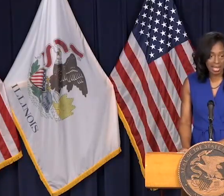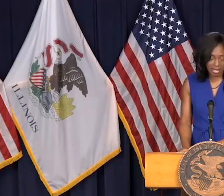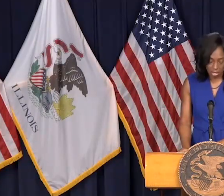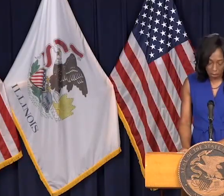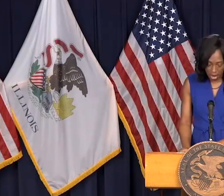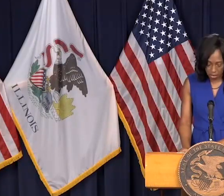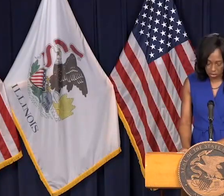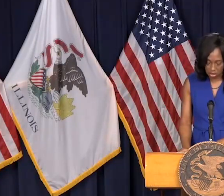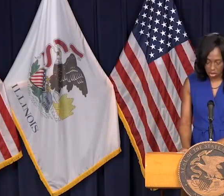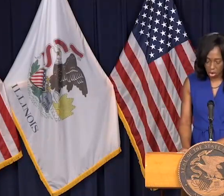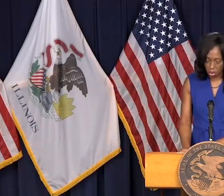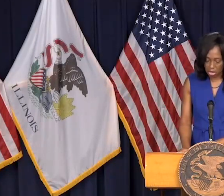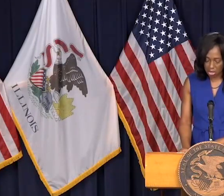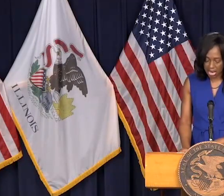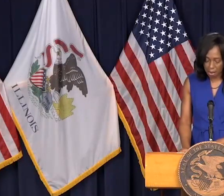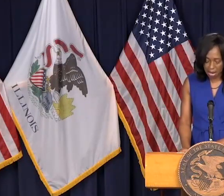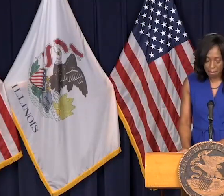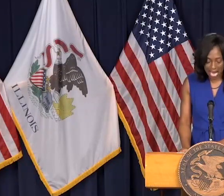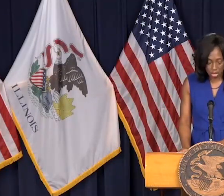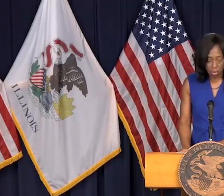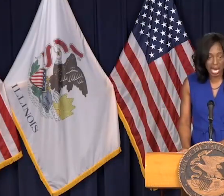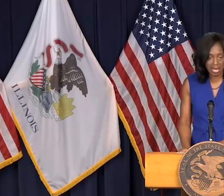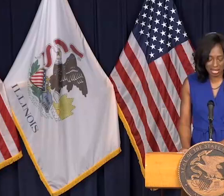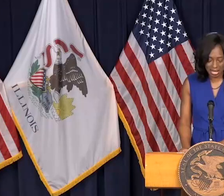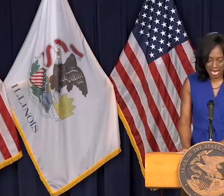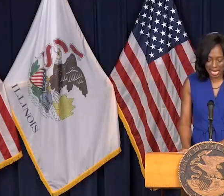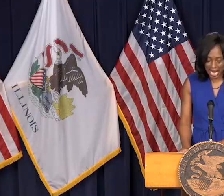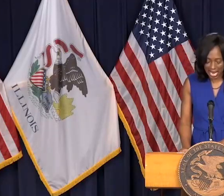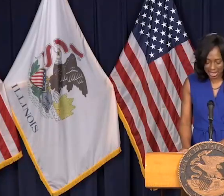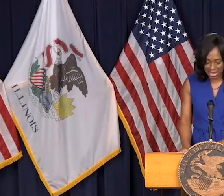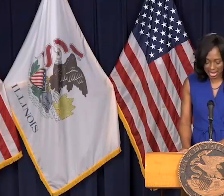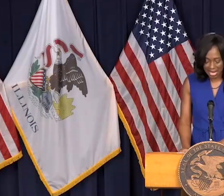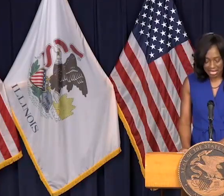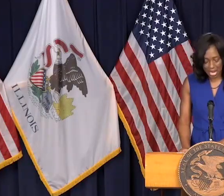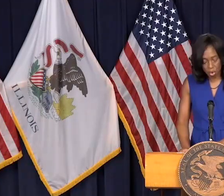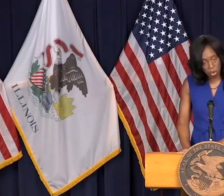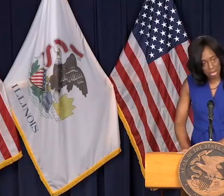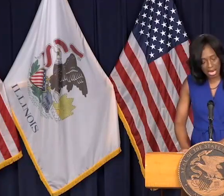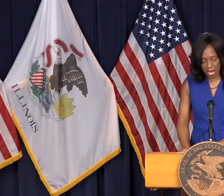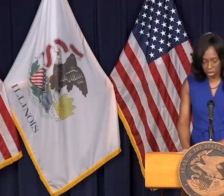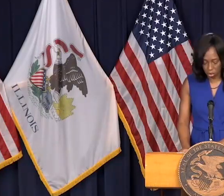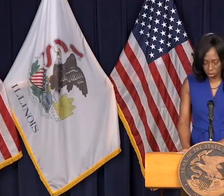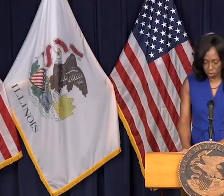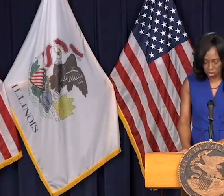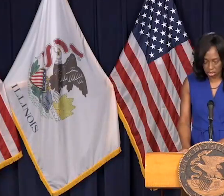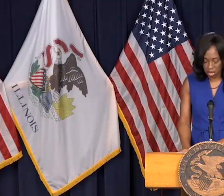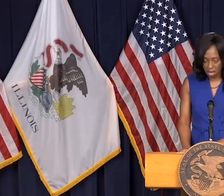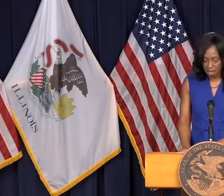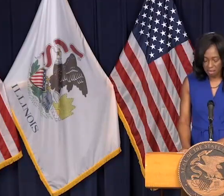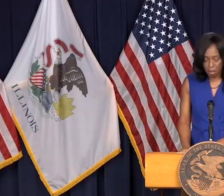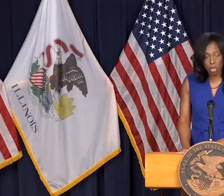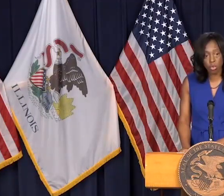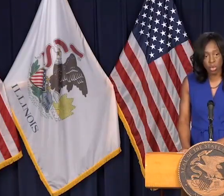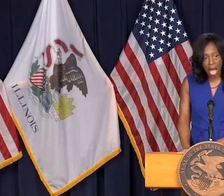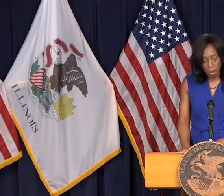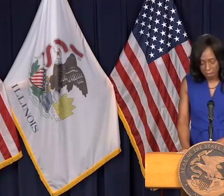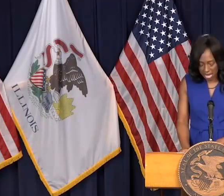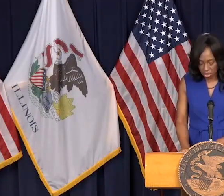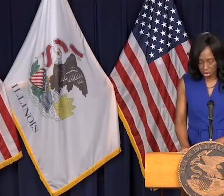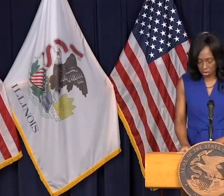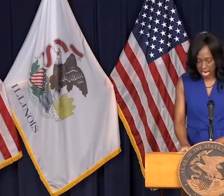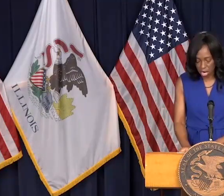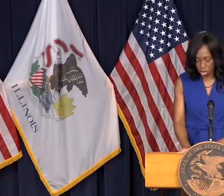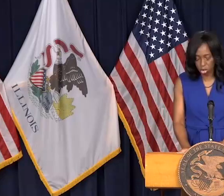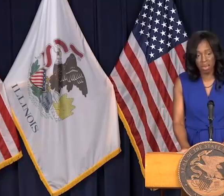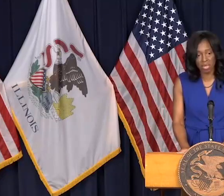como anticipamos, cuando se abren más lugares y la gente se junta en grupos, vemos un